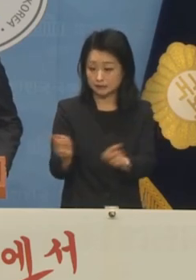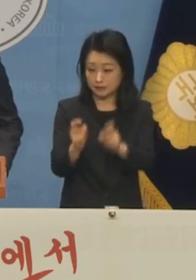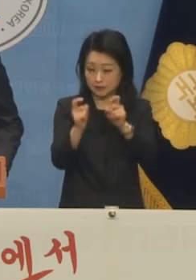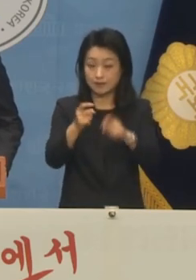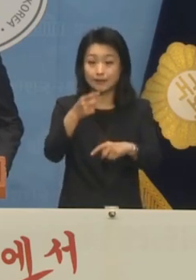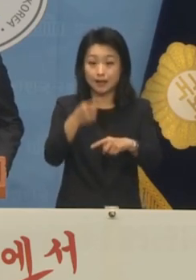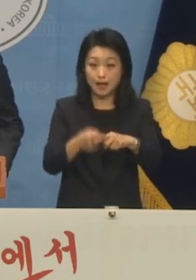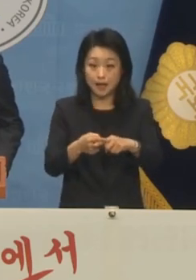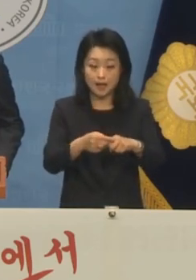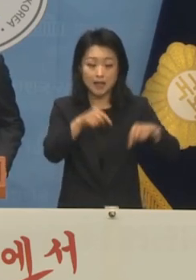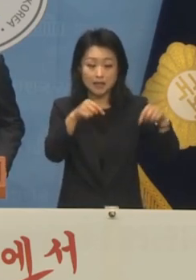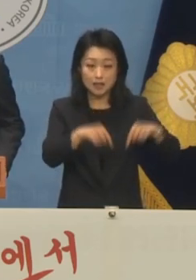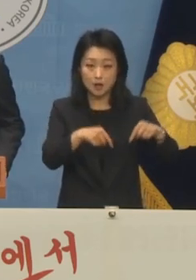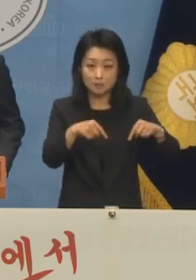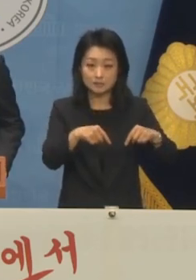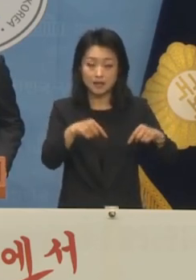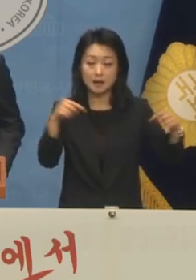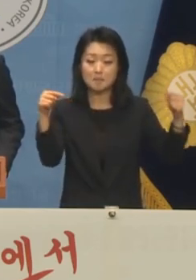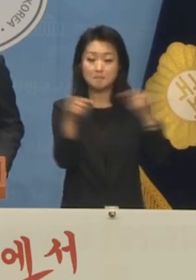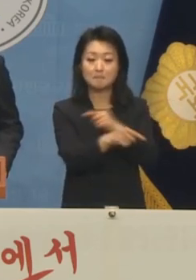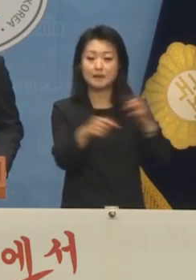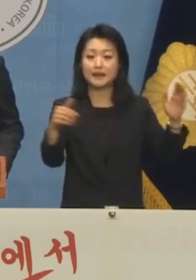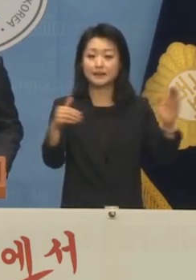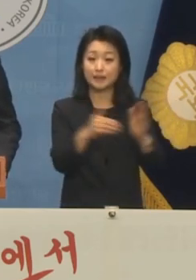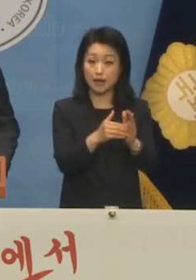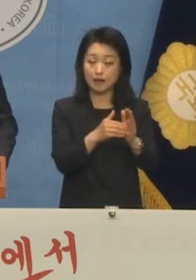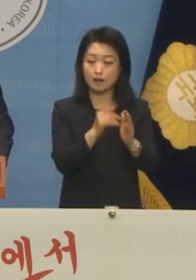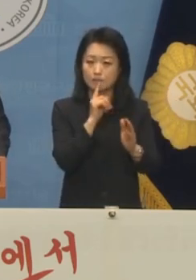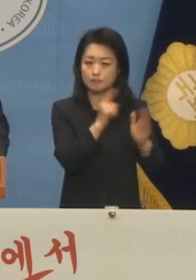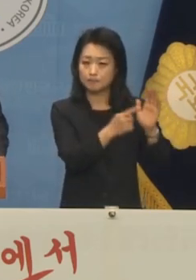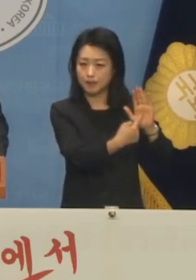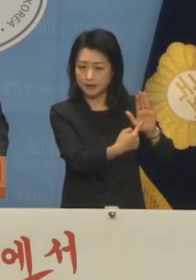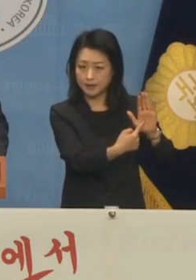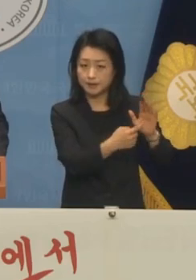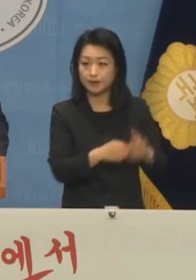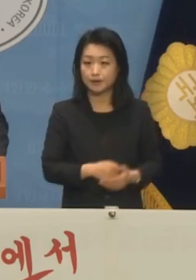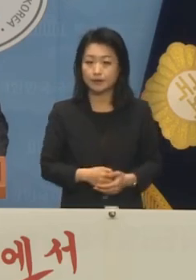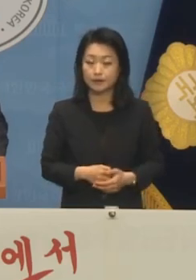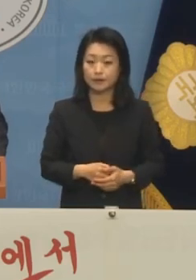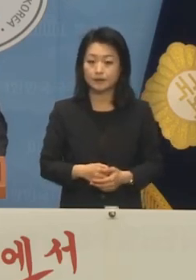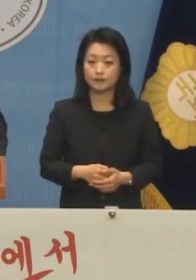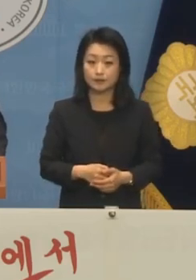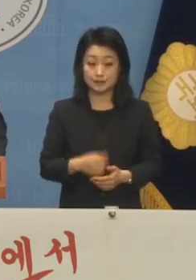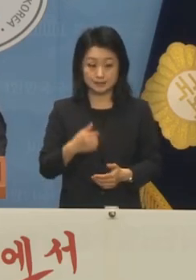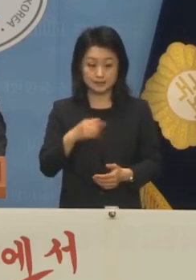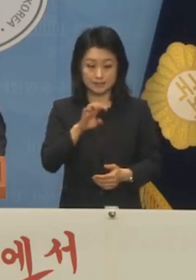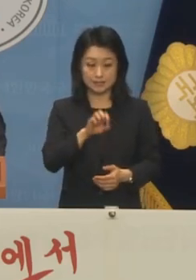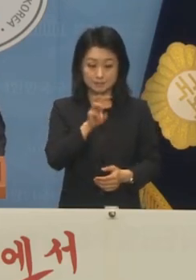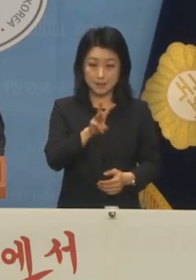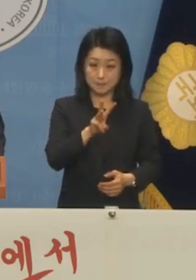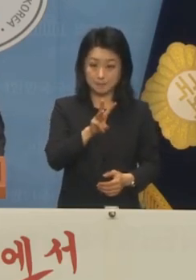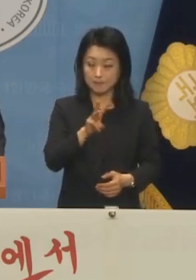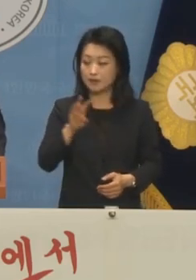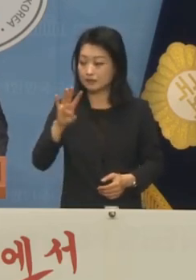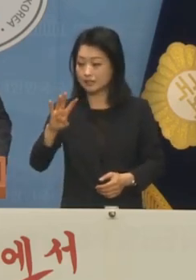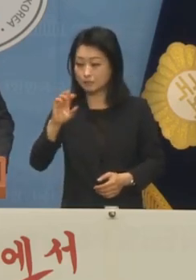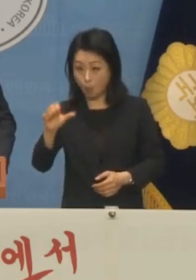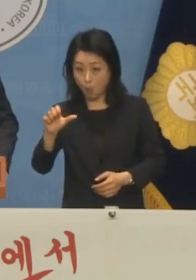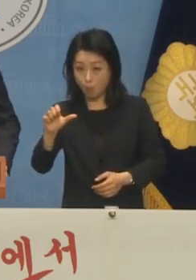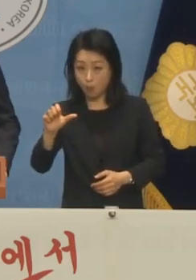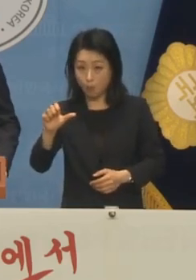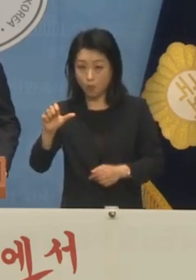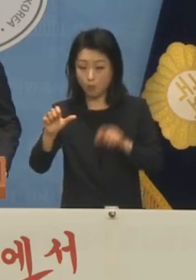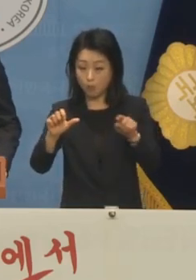티격태격하더니 협상이 결렬되었다고 말합니다. 애초에 43%와